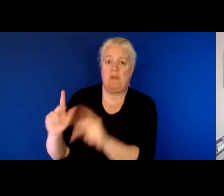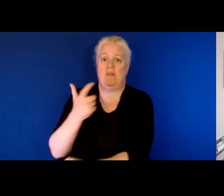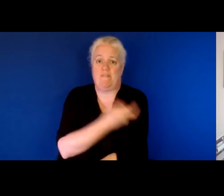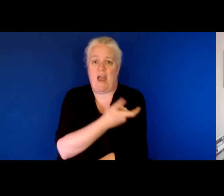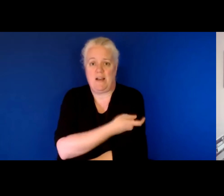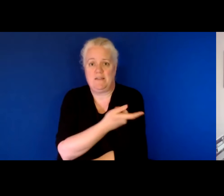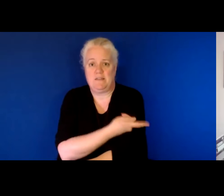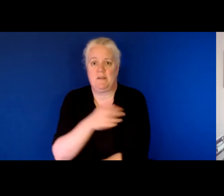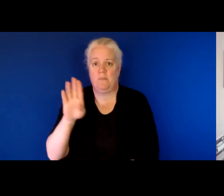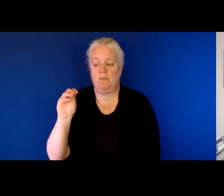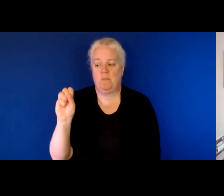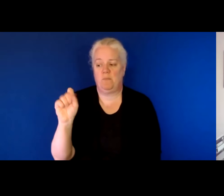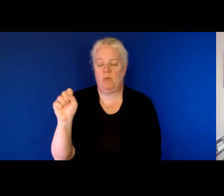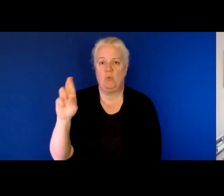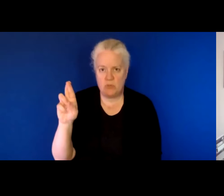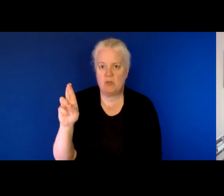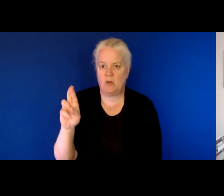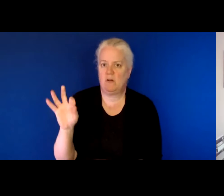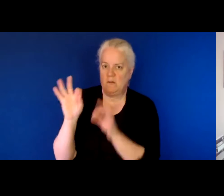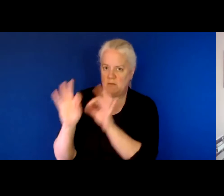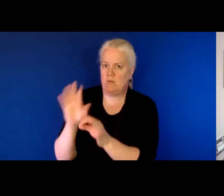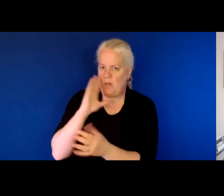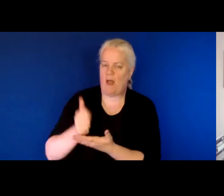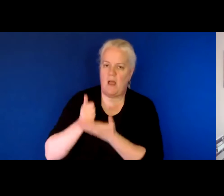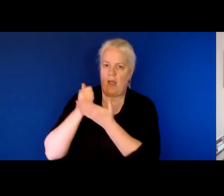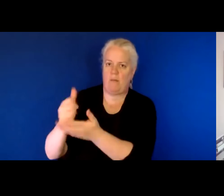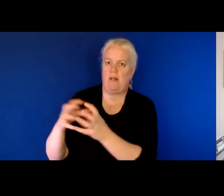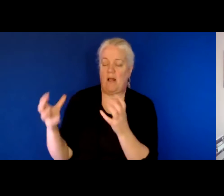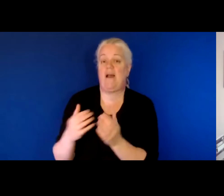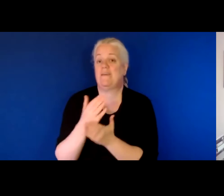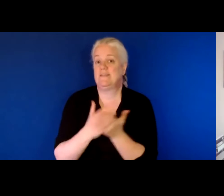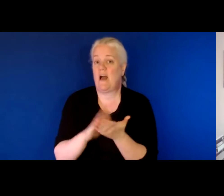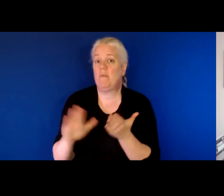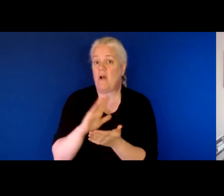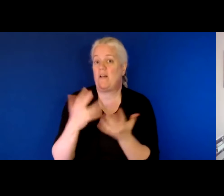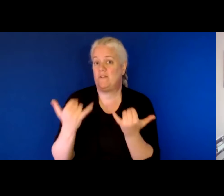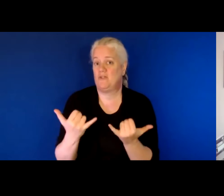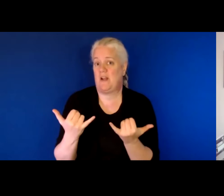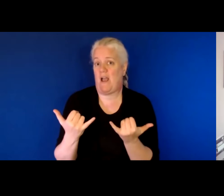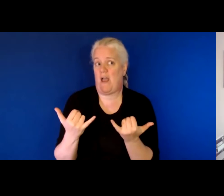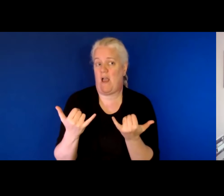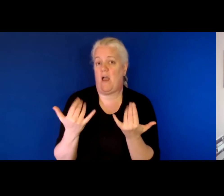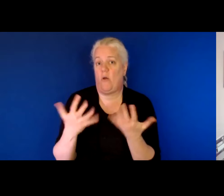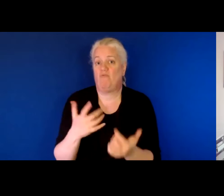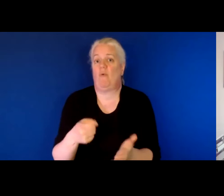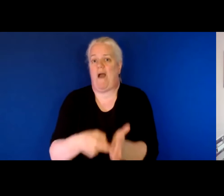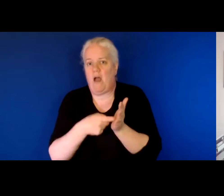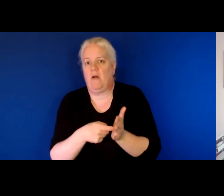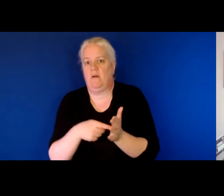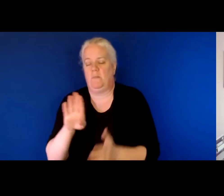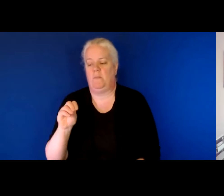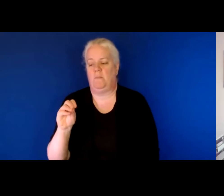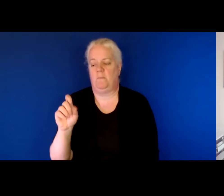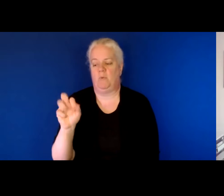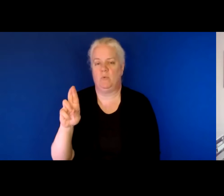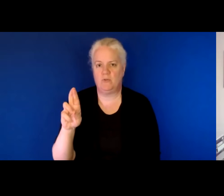讲他们自己的措施，不过我们是希望有不少的学校已经提出要所